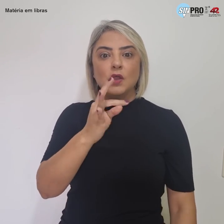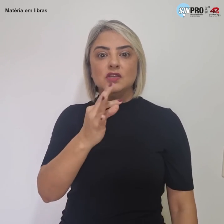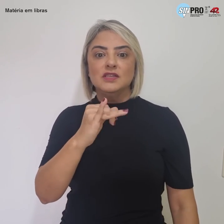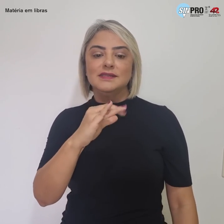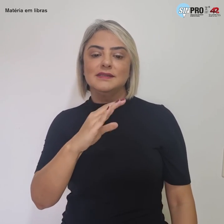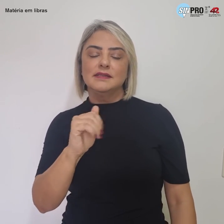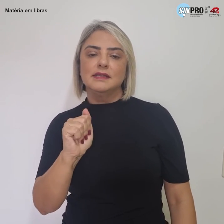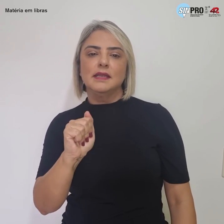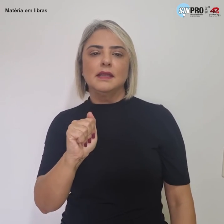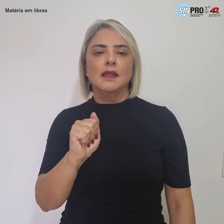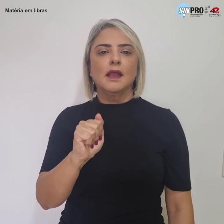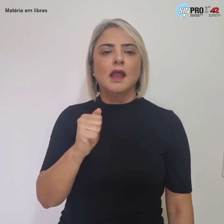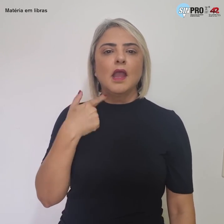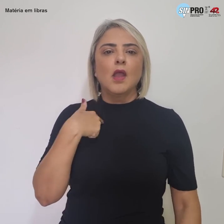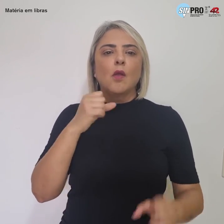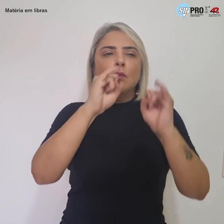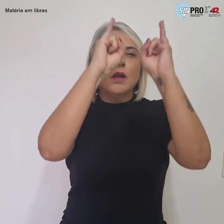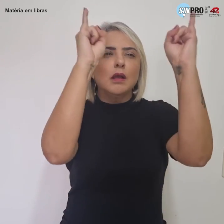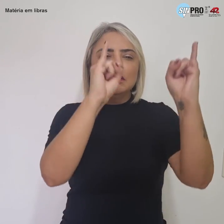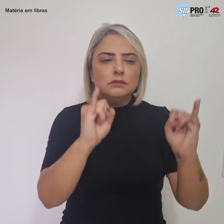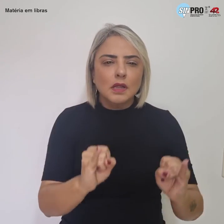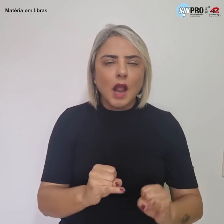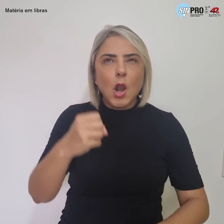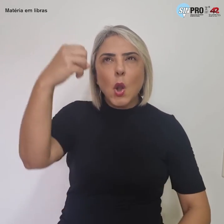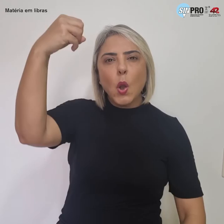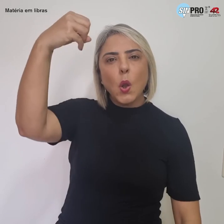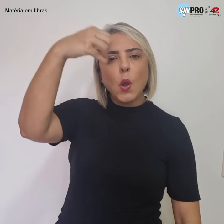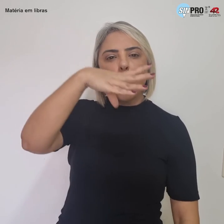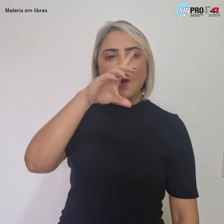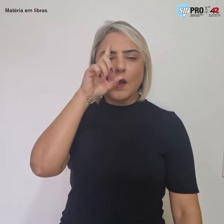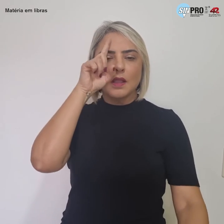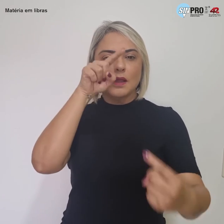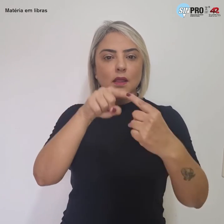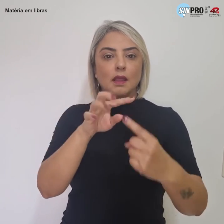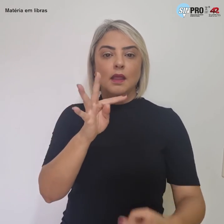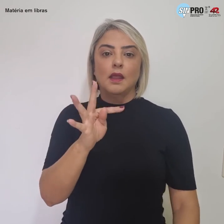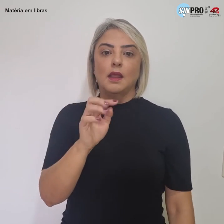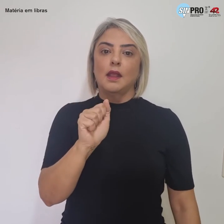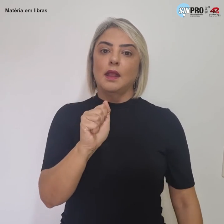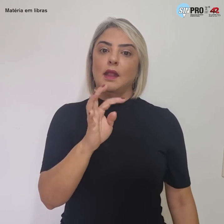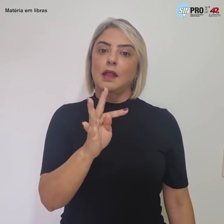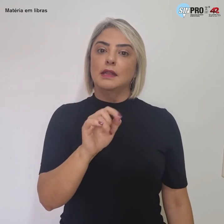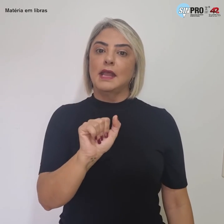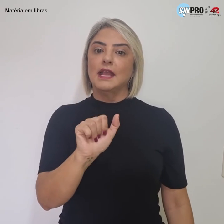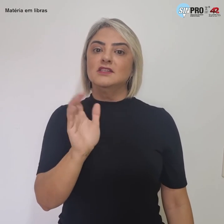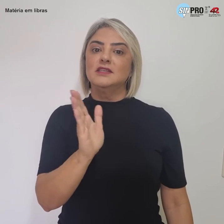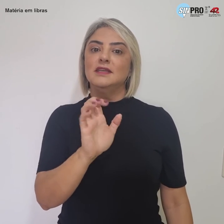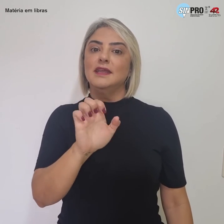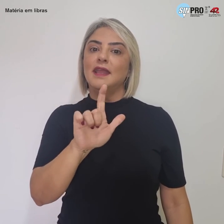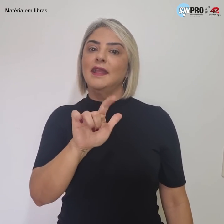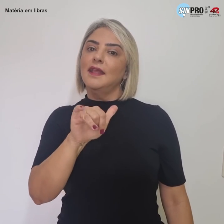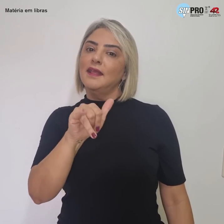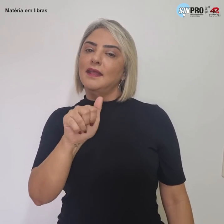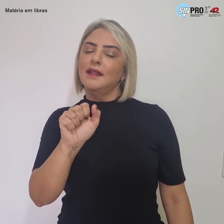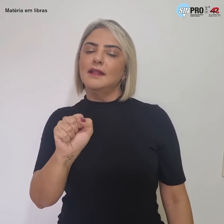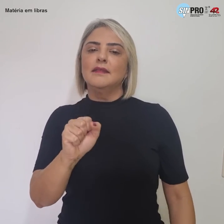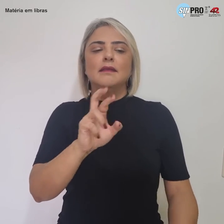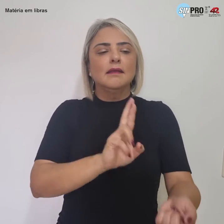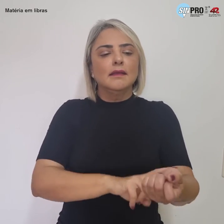com uma escultura luminosa, ideia de Tati Romeu e Elisa Mariana. Ritmo na água